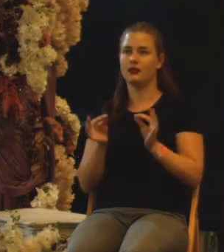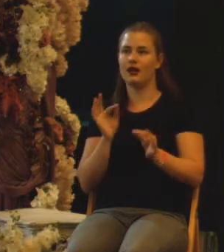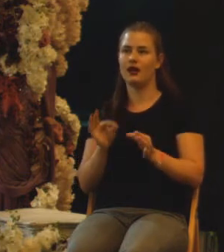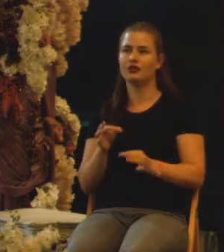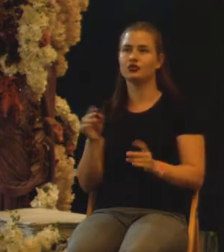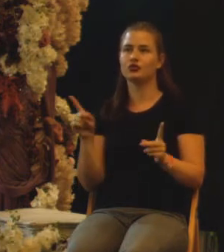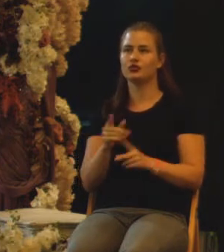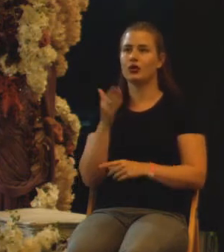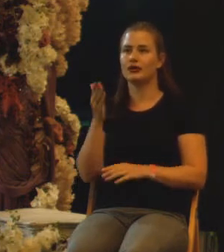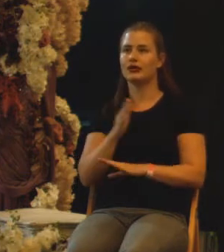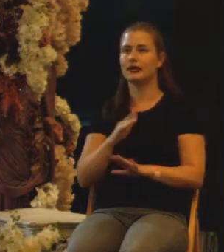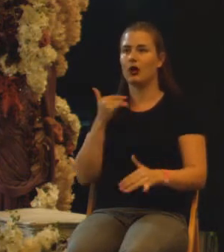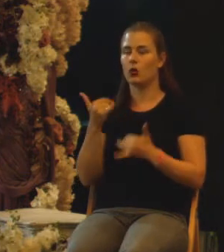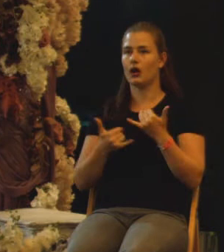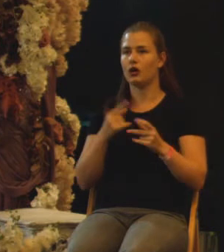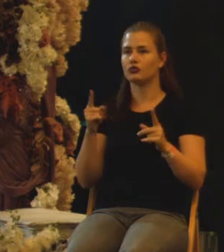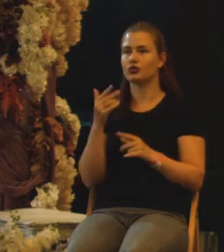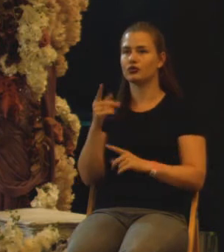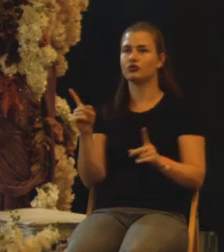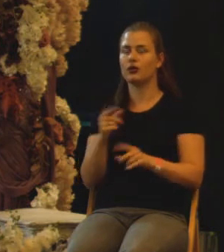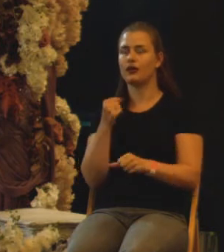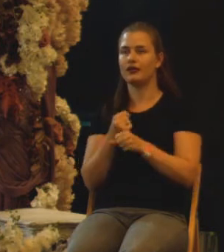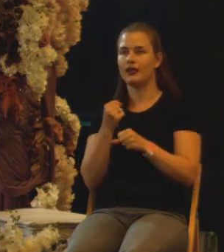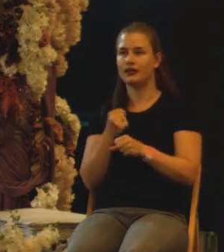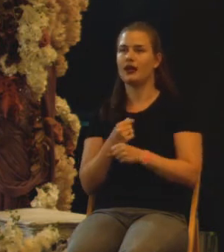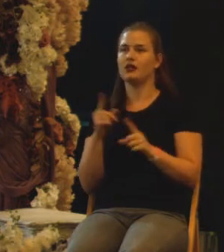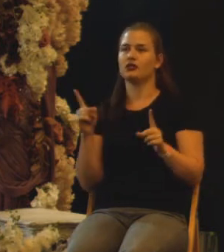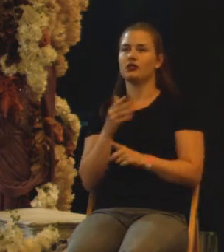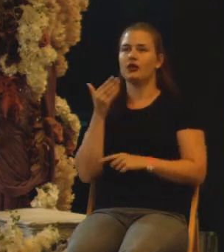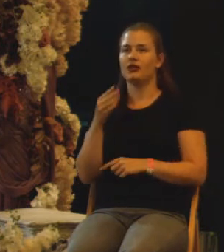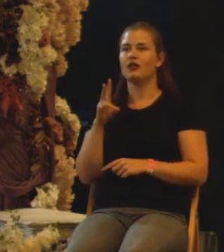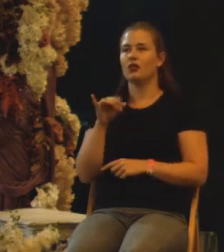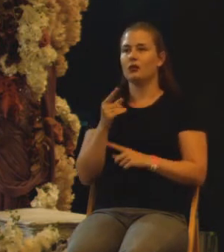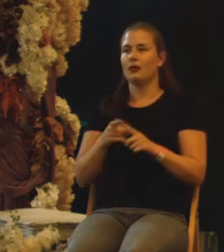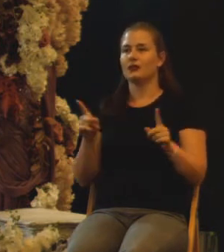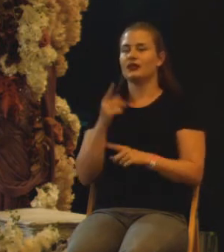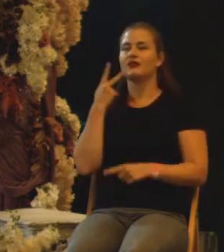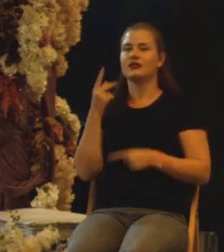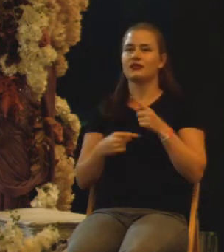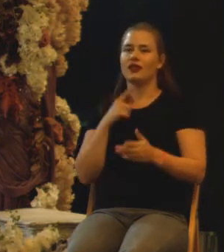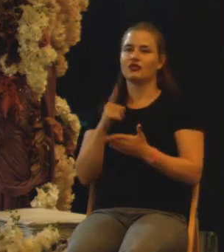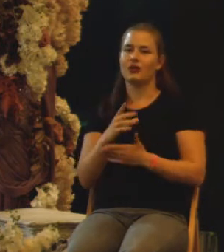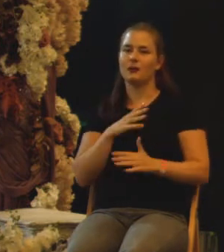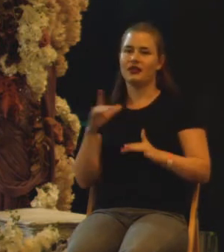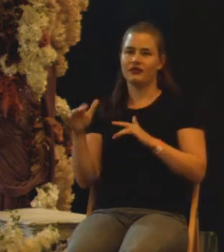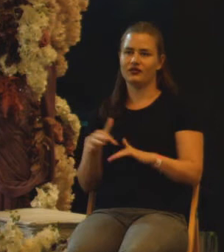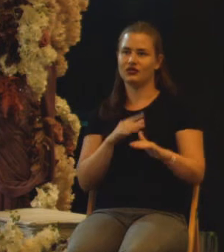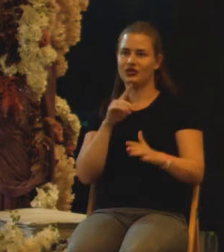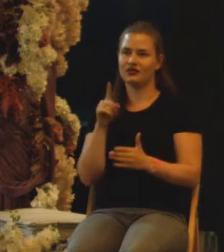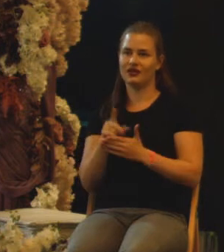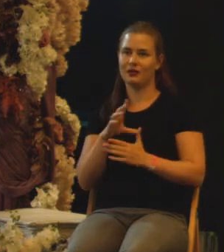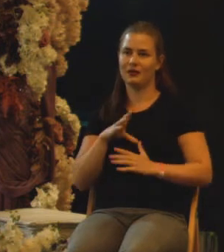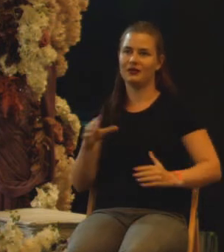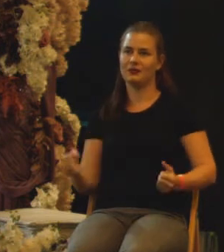что ты не ухаживаешь, что ты что-то не делаешь, что ты... Ну, потому что ты должна быть все время в движении, ты должна быть на подхвате.